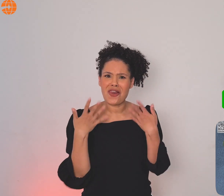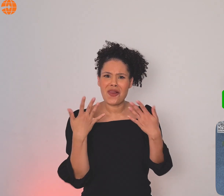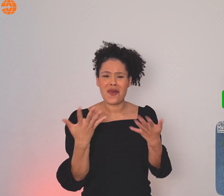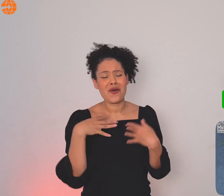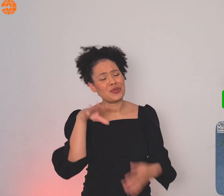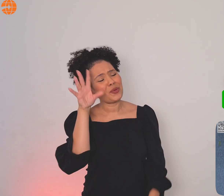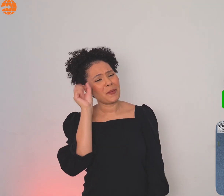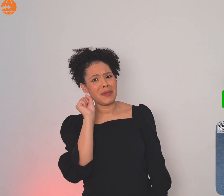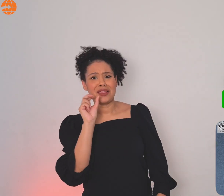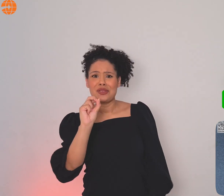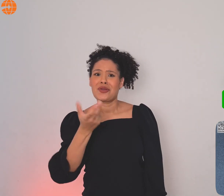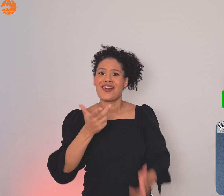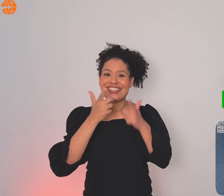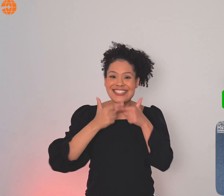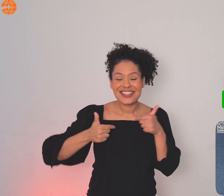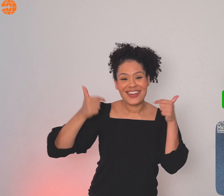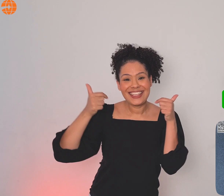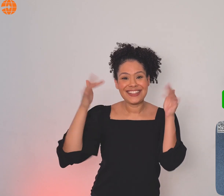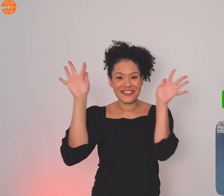Ele sorrindo.